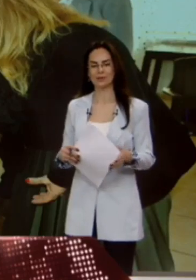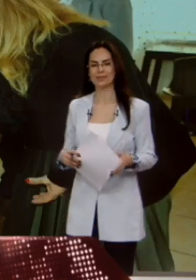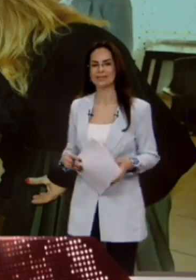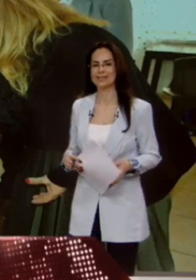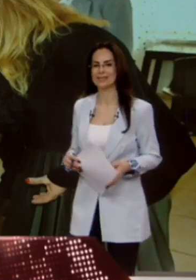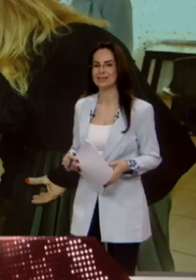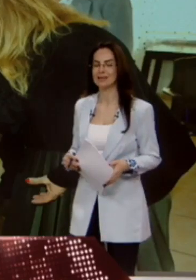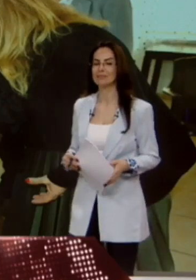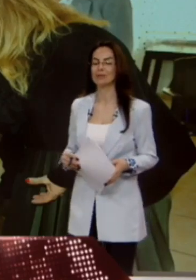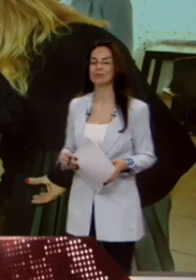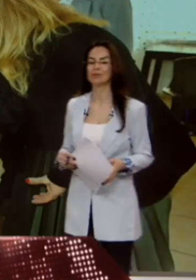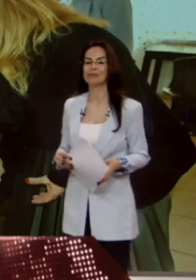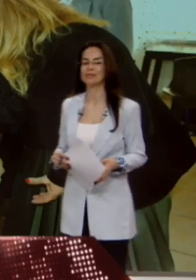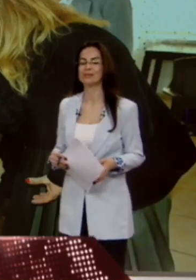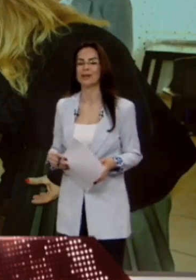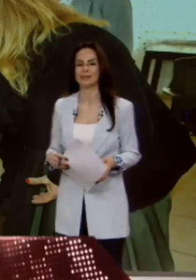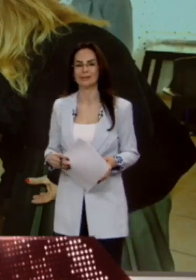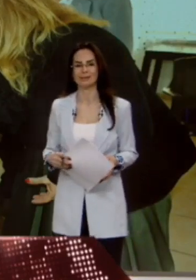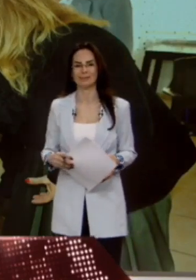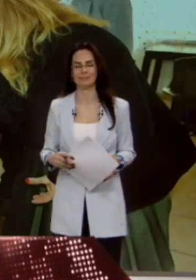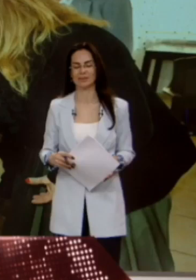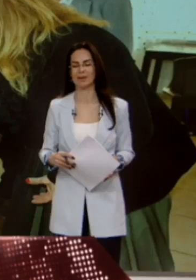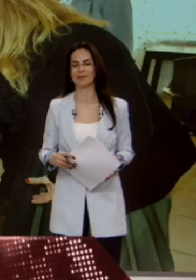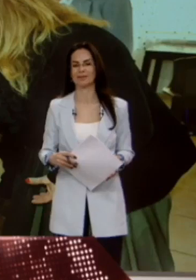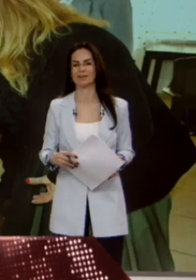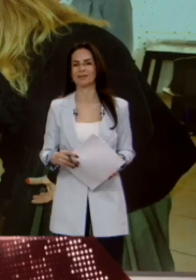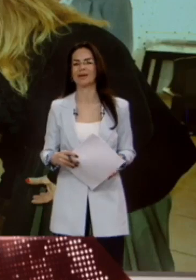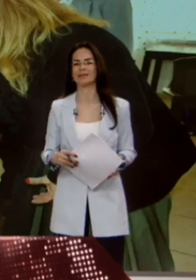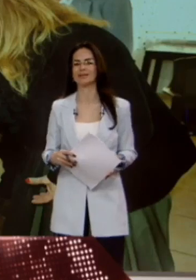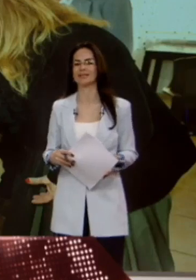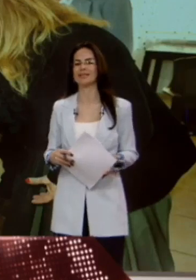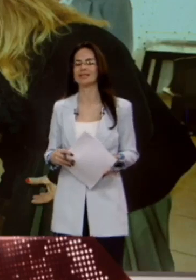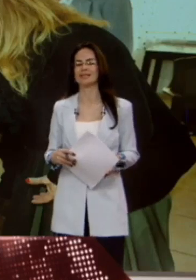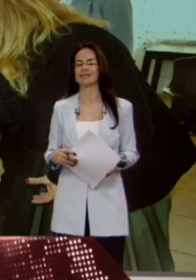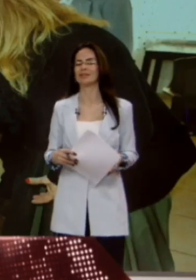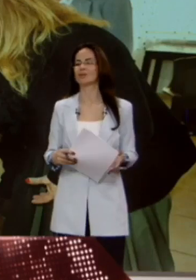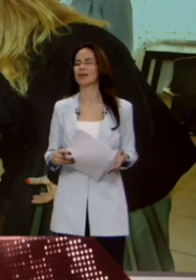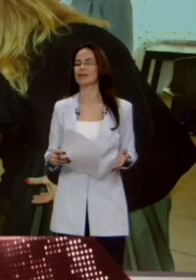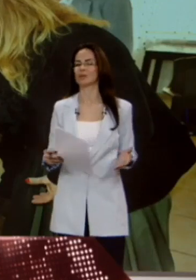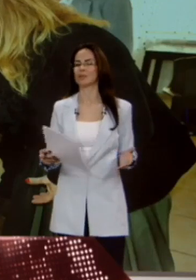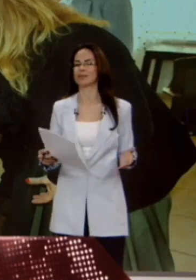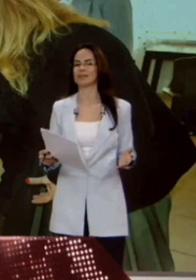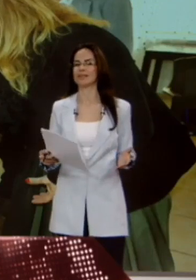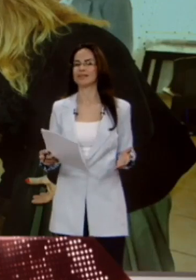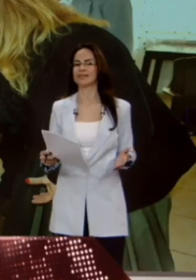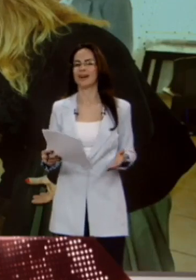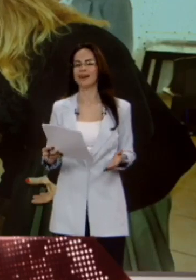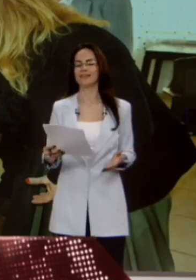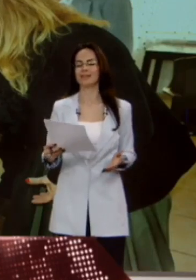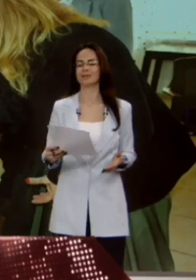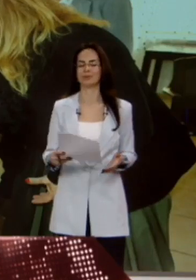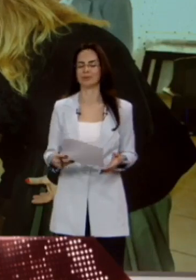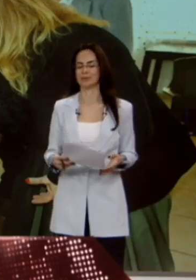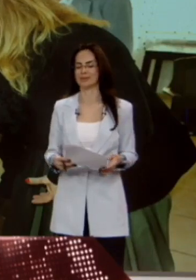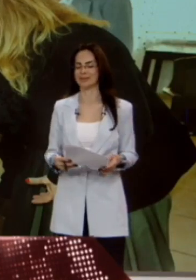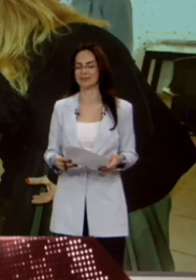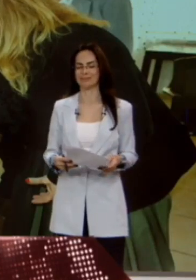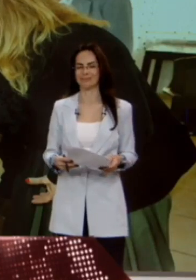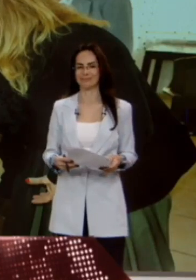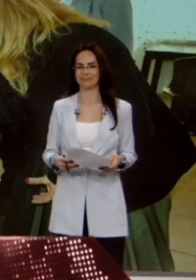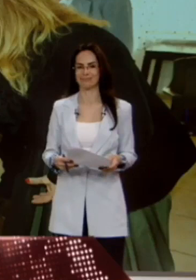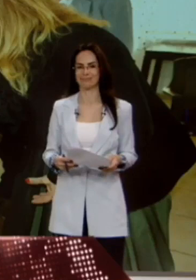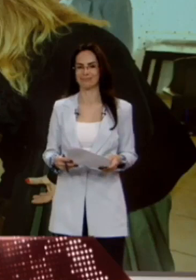Anneler Günü nedeniyle Lapta Huzur Evi'ni ziyaret etti. Sibel Tatar ziyaretinde yaşlılarla sohbet ederek Anneler Günü'nü